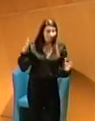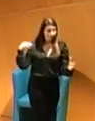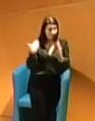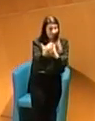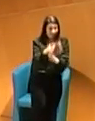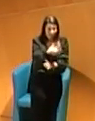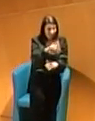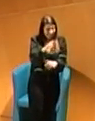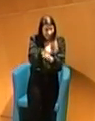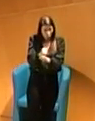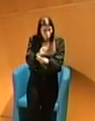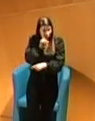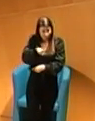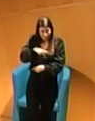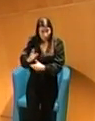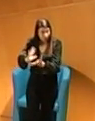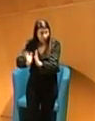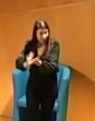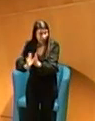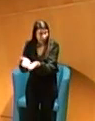ans que Géraldine signe,